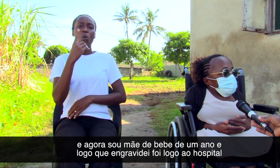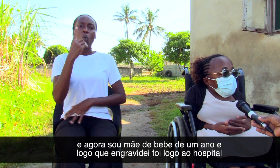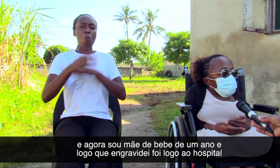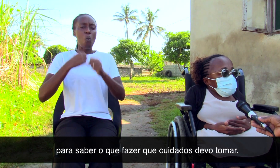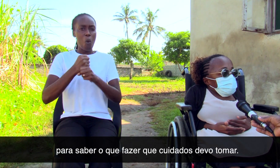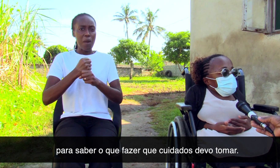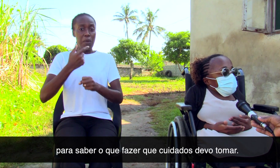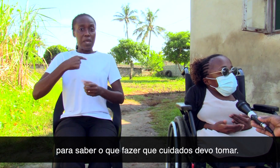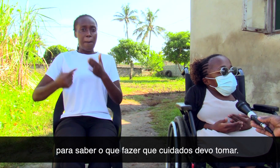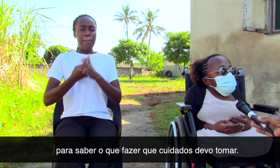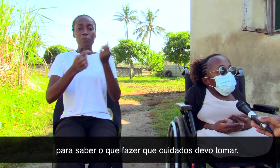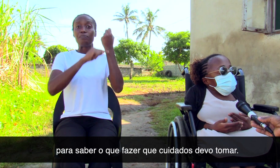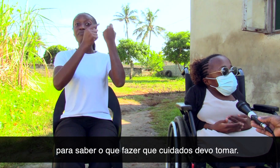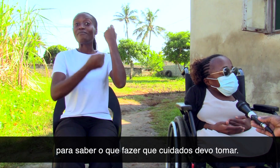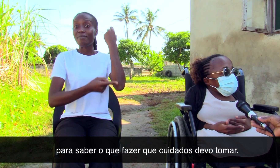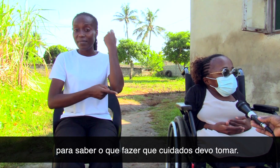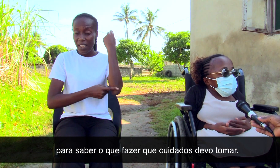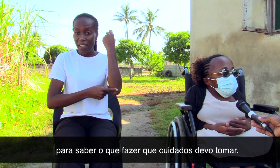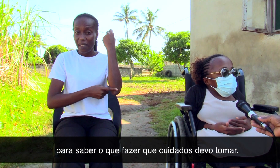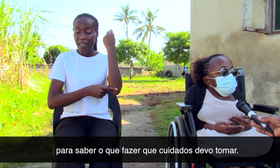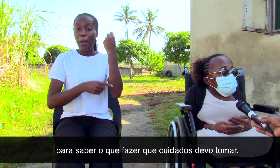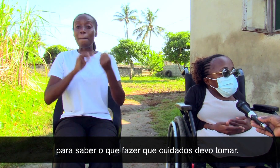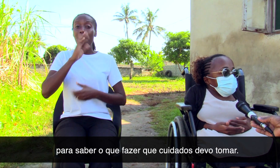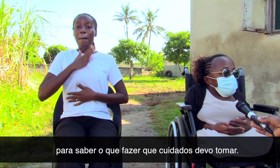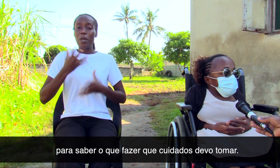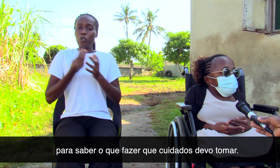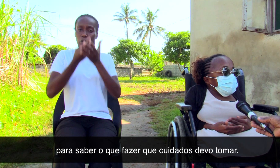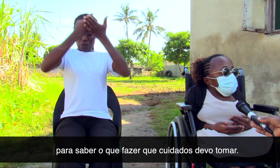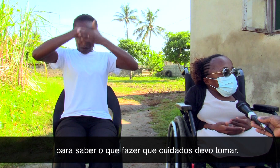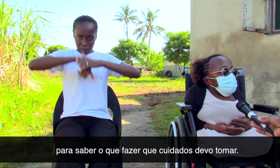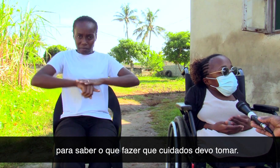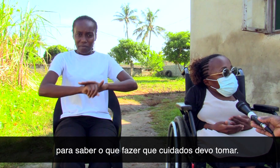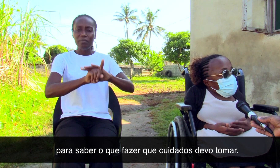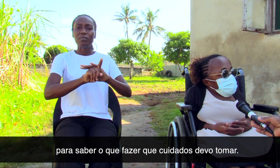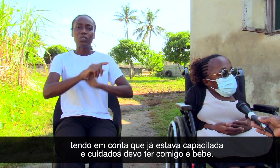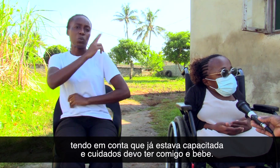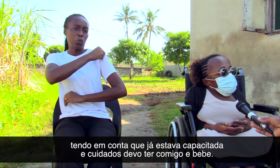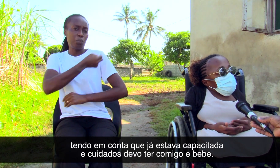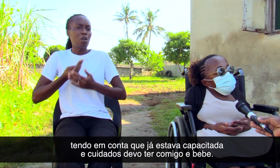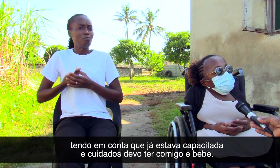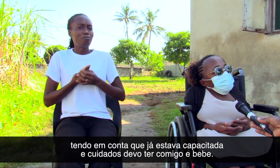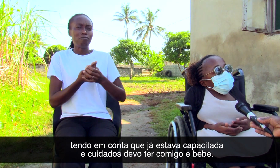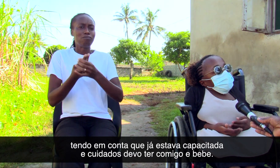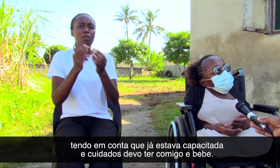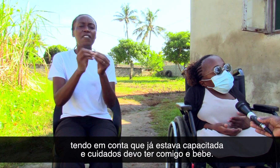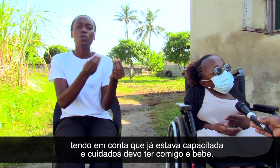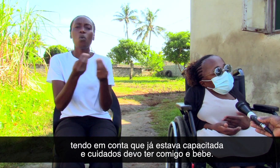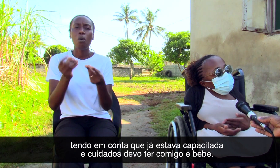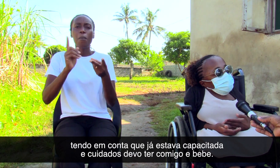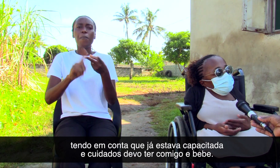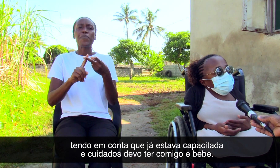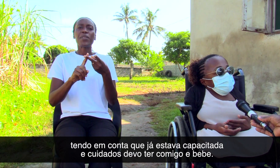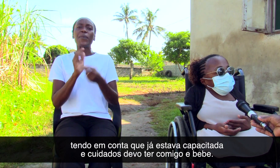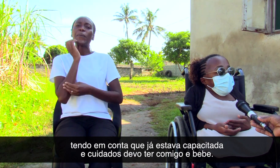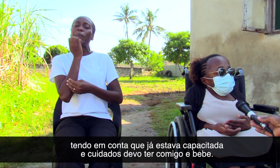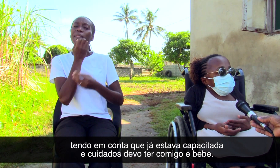para o hospital para saber o que fazer, que cuidados tem que tomar. Tendo em conta que ela já